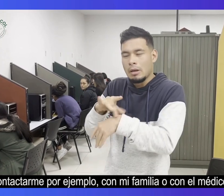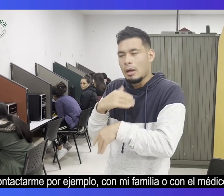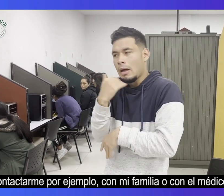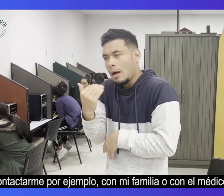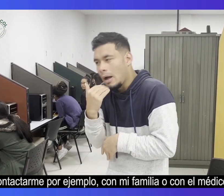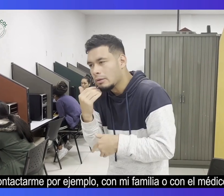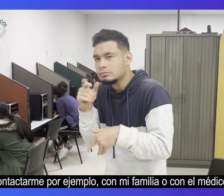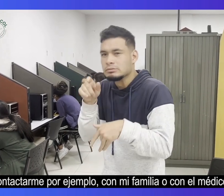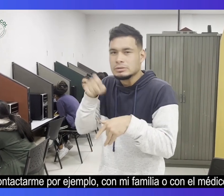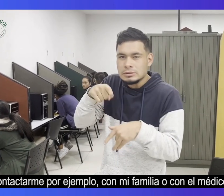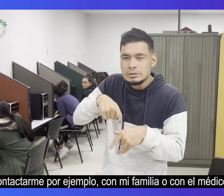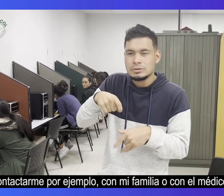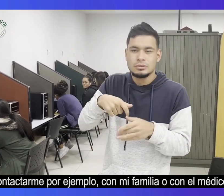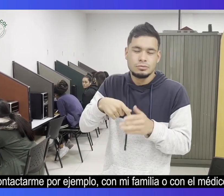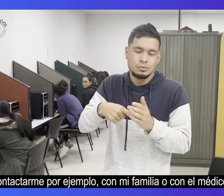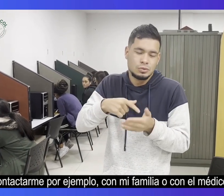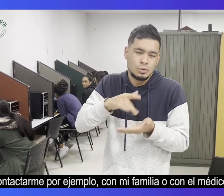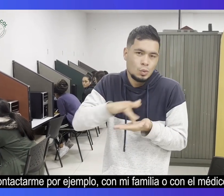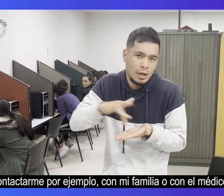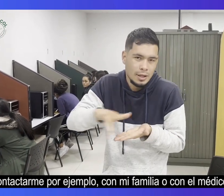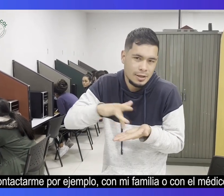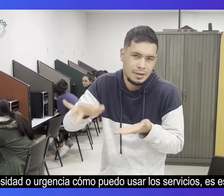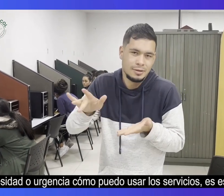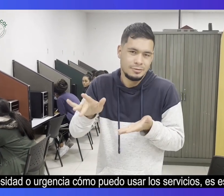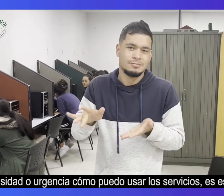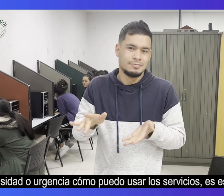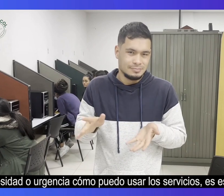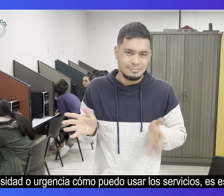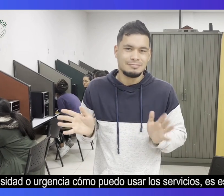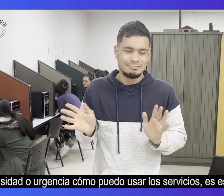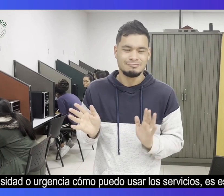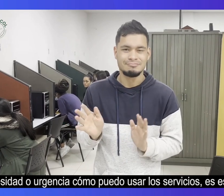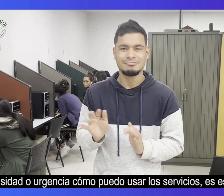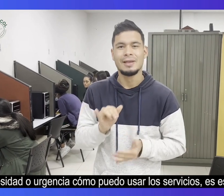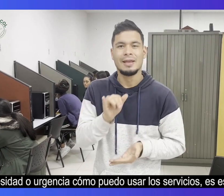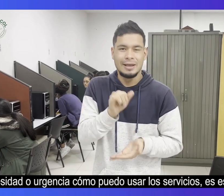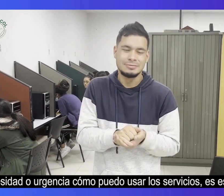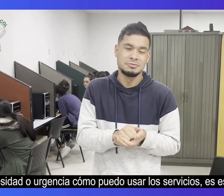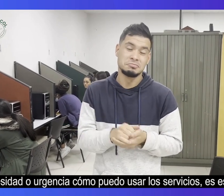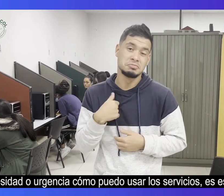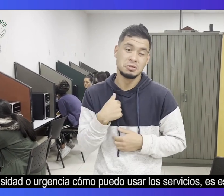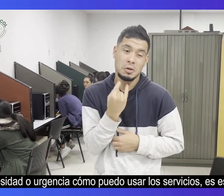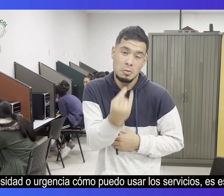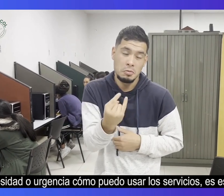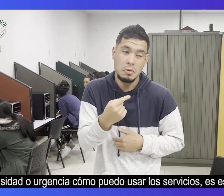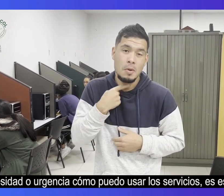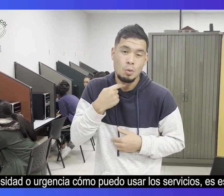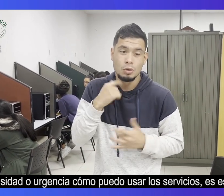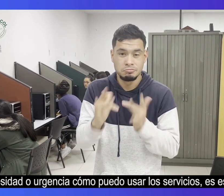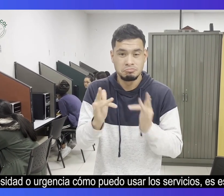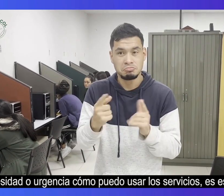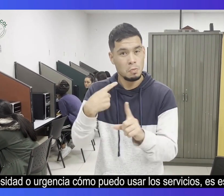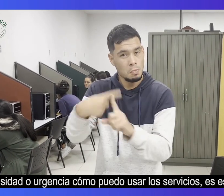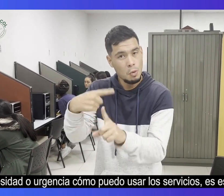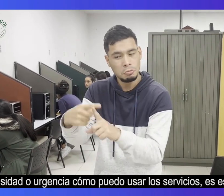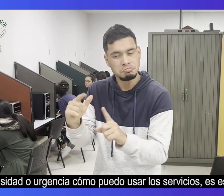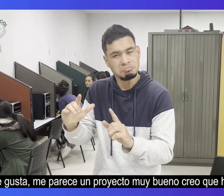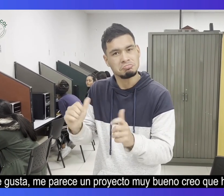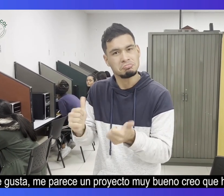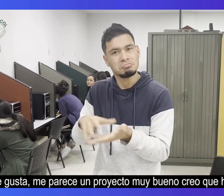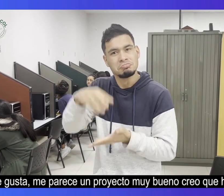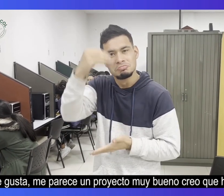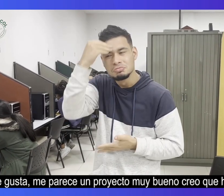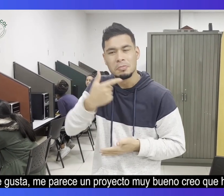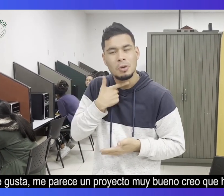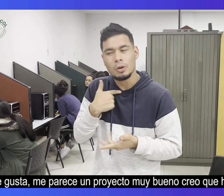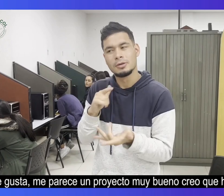familia o con el médico o ante una necesidad o urgencia, cómo puedo usar los servicios. Es eso, me interesa,